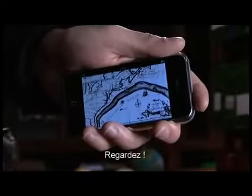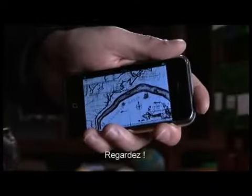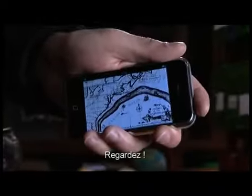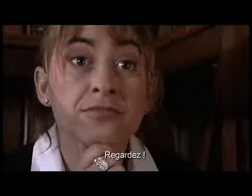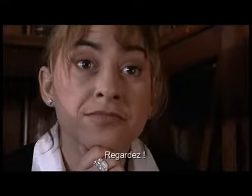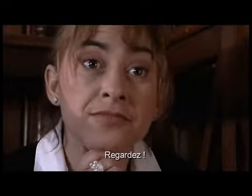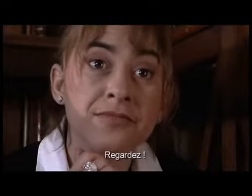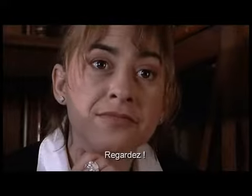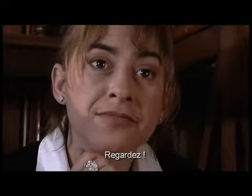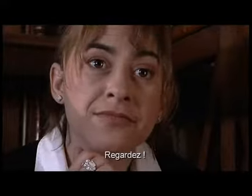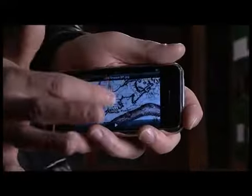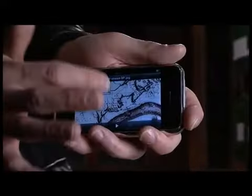Regardez.